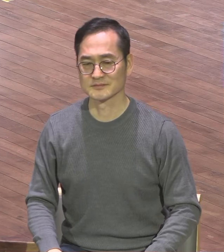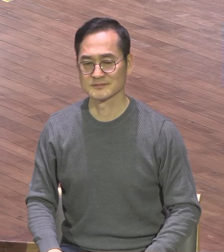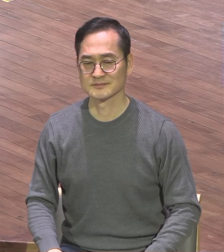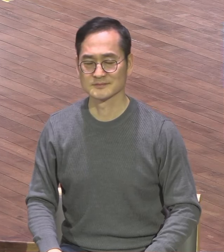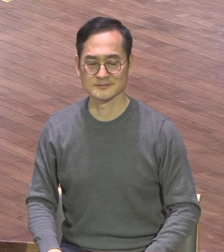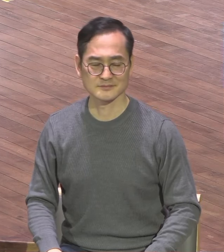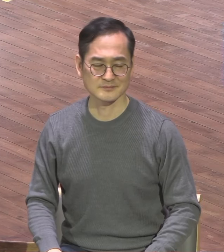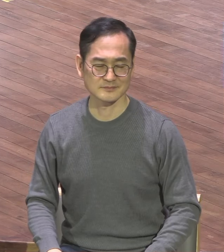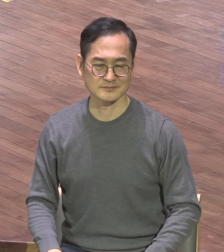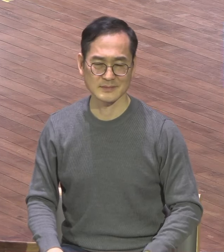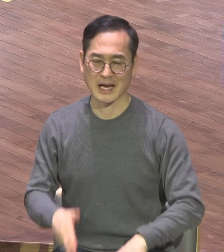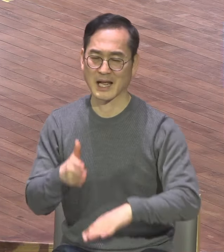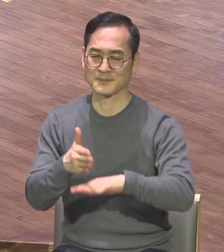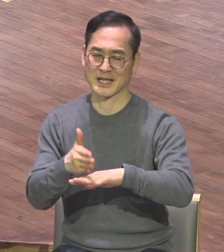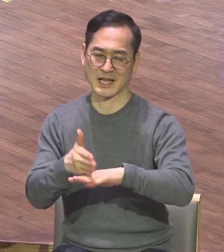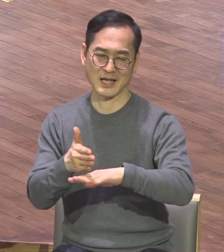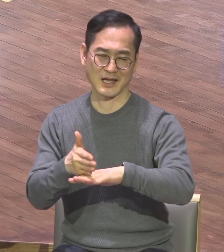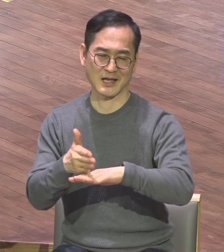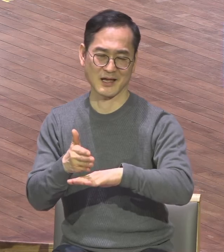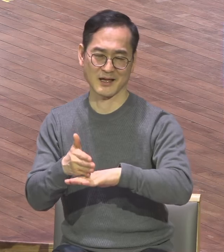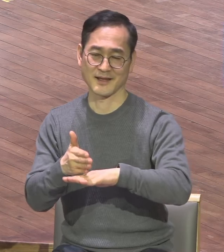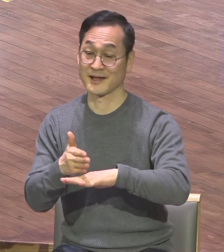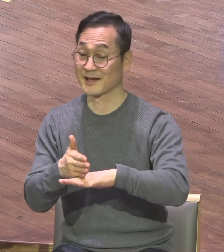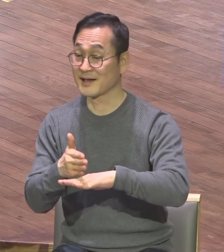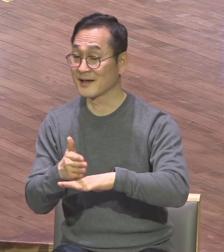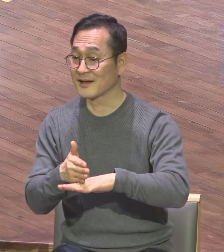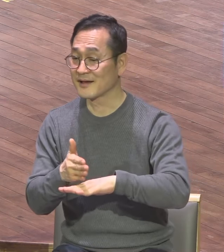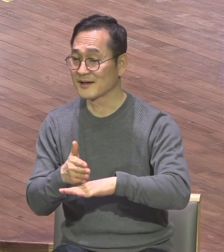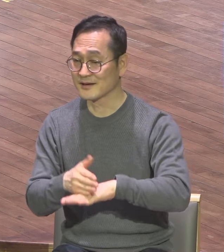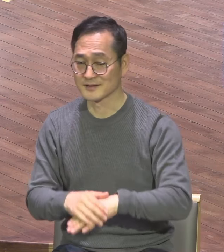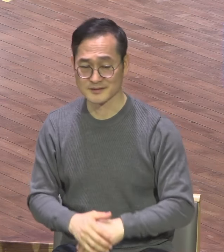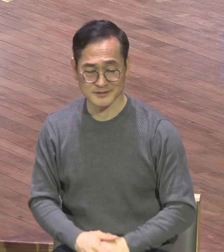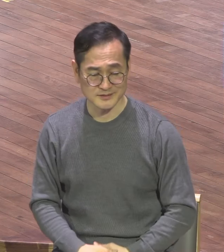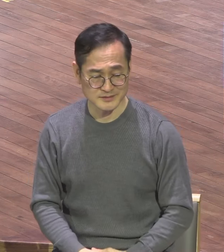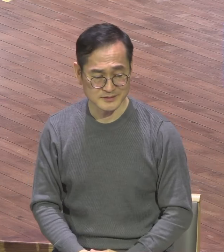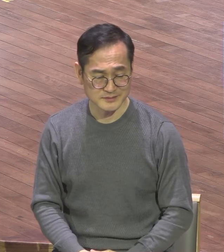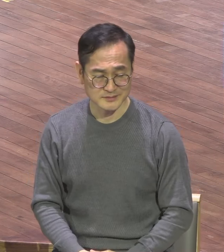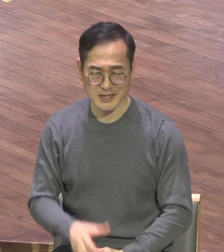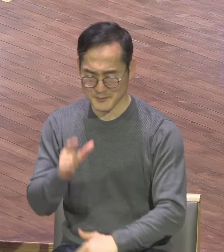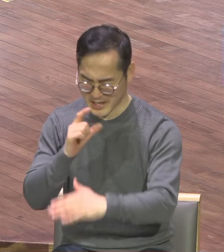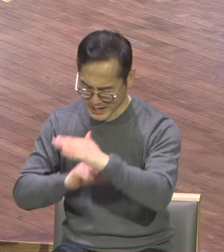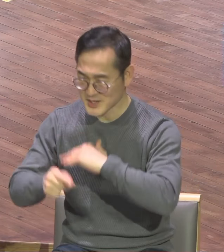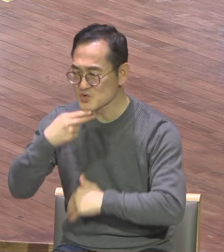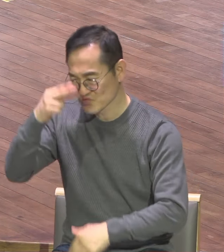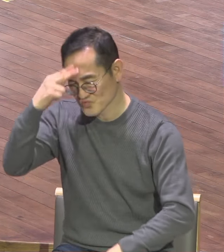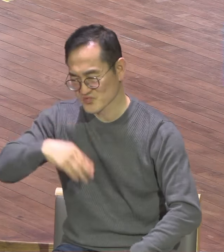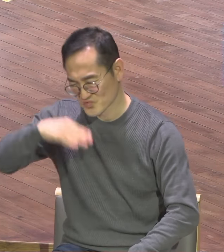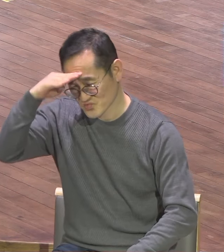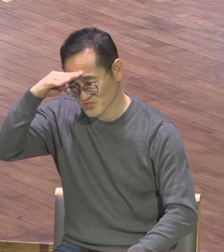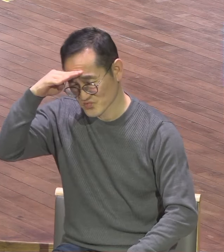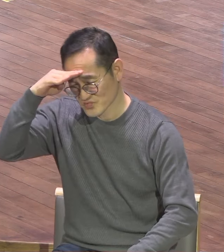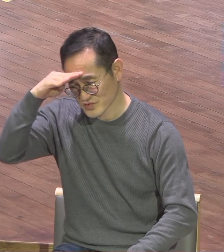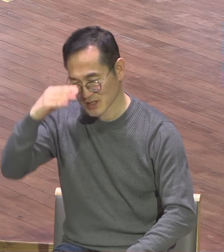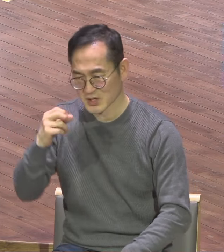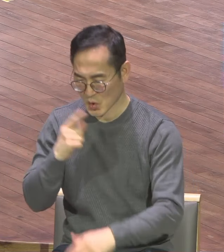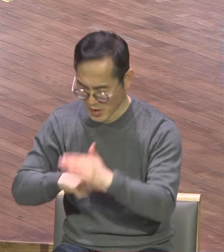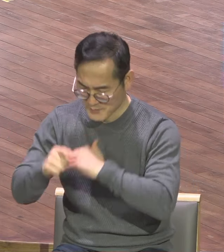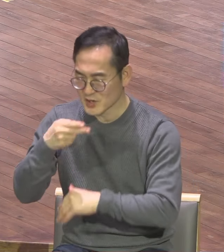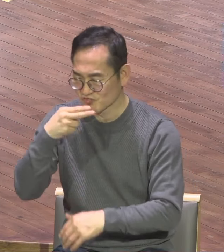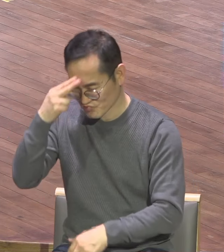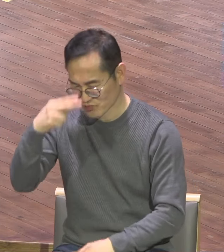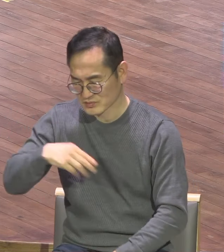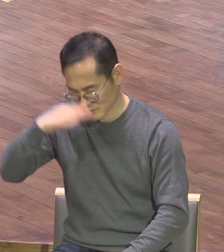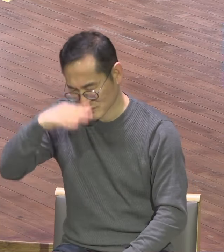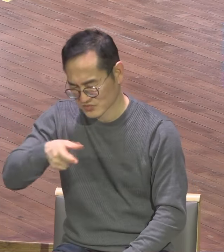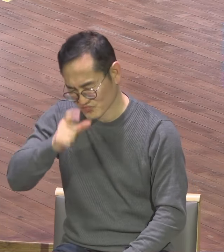감사 수준이 이리 되시기 바랍니다. 내가 너 이야기했잖아요. 밤새도록 술 먹고 와. 토요일날 더 먹고 와. 더 먹고 술 한 병하고 술